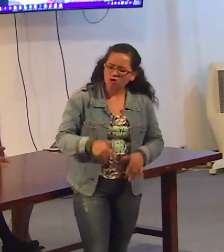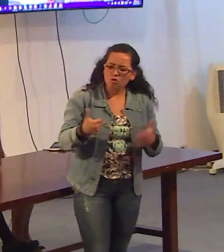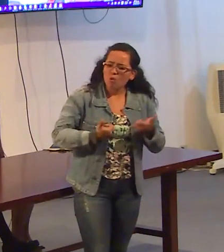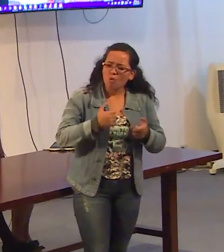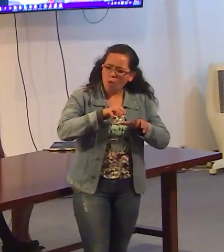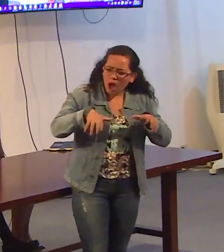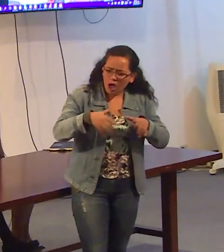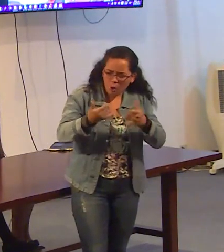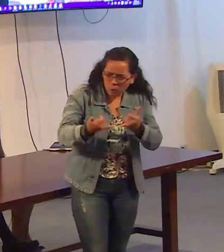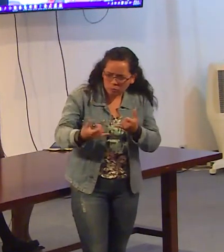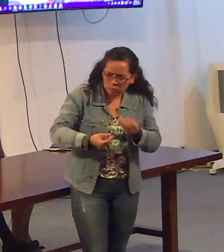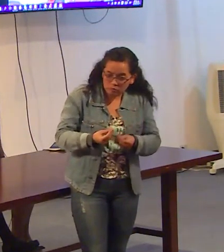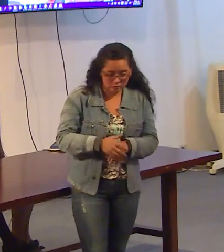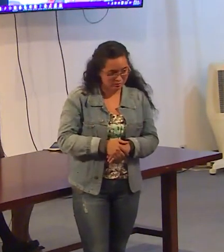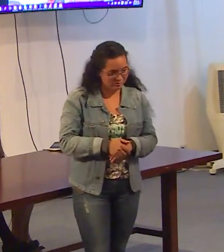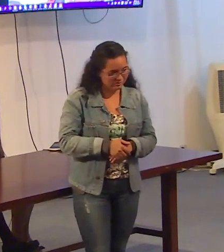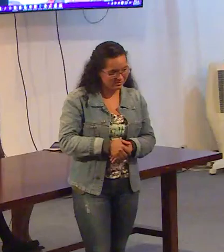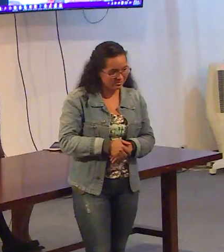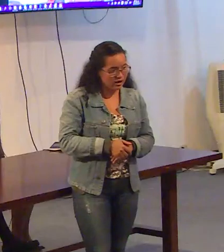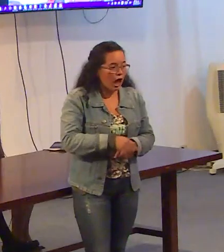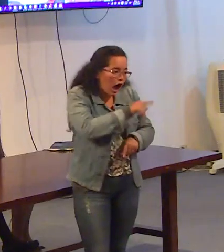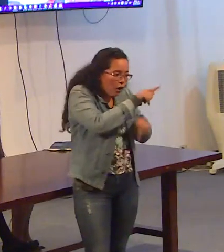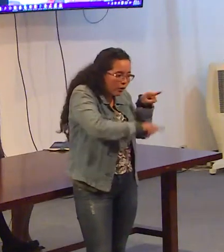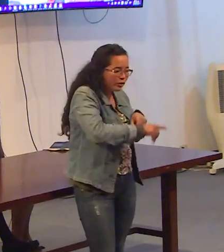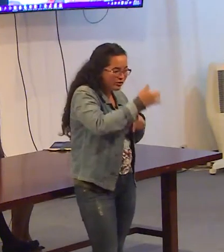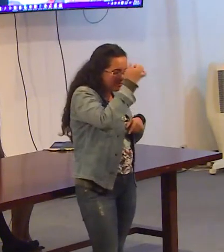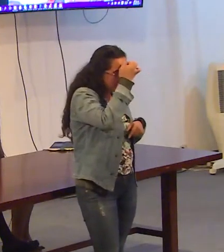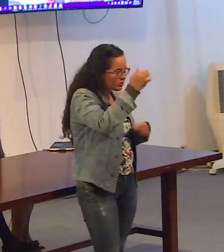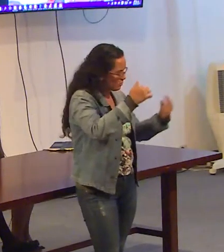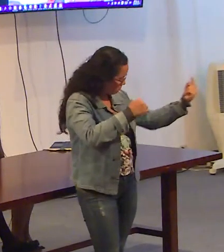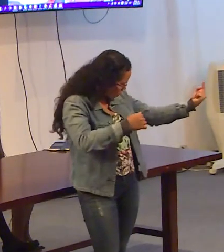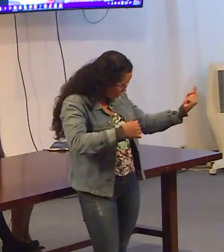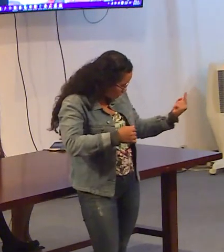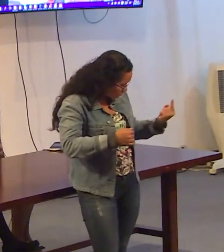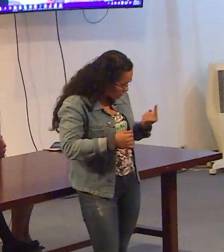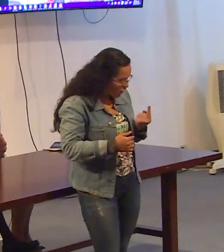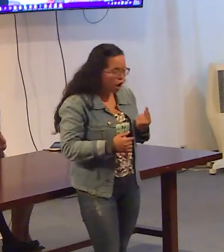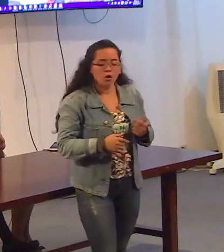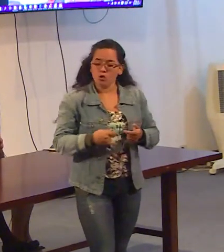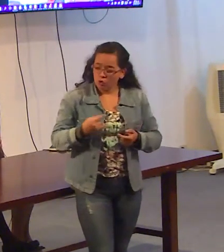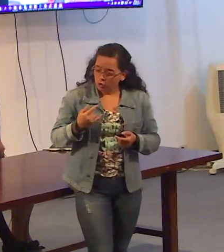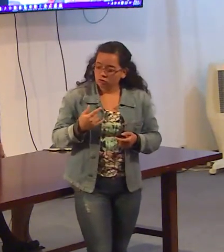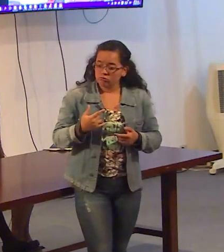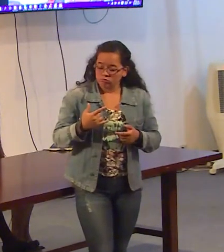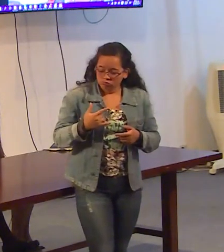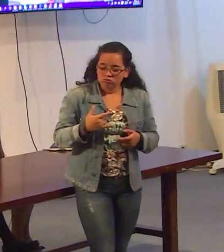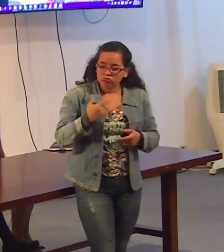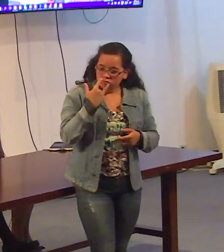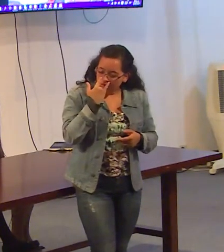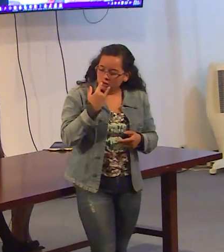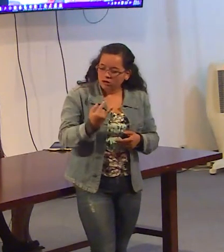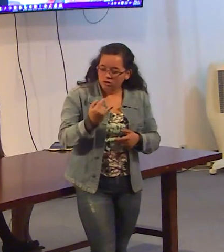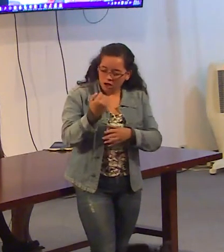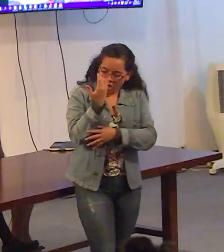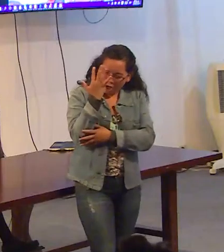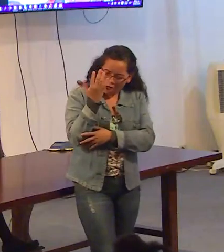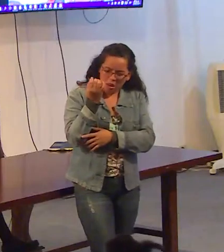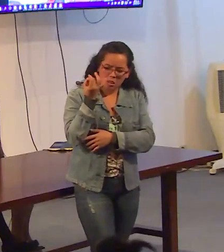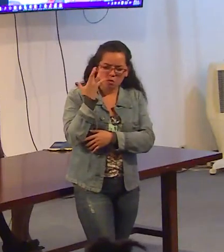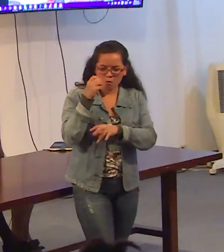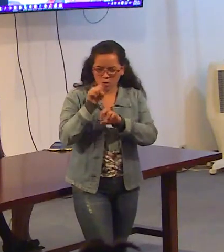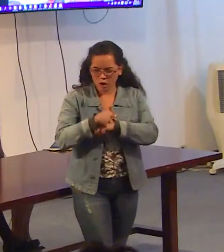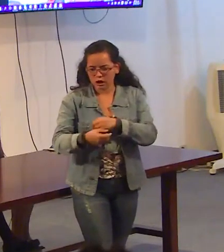están desarrollando? Habían unos profesionales que se acercaban y decían, bueno, sí, muy interesante el árbol, de pronto